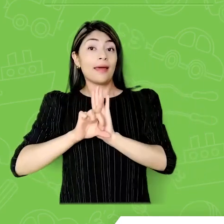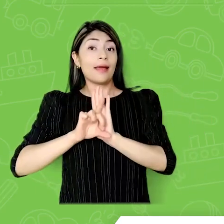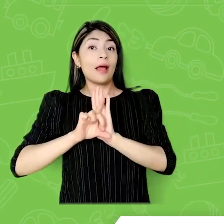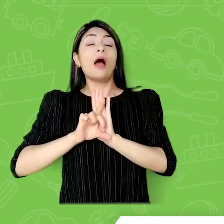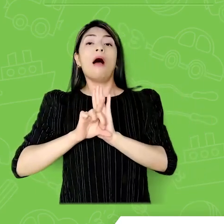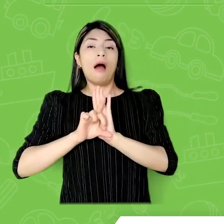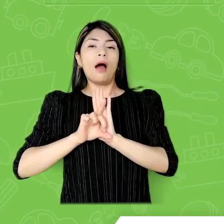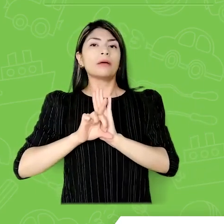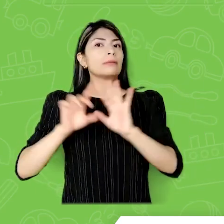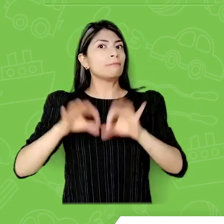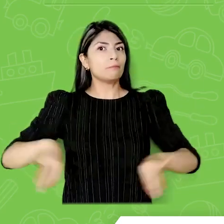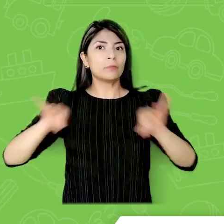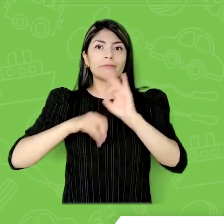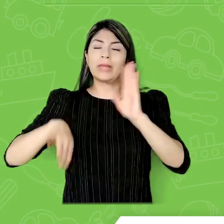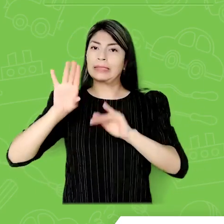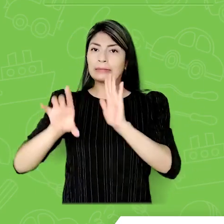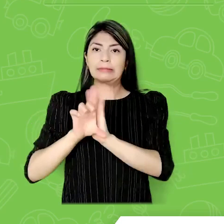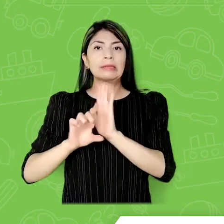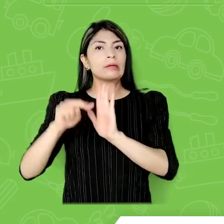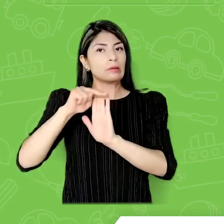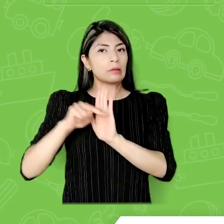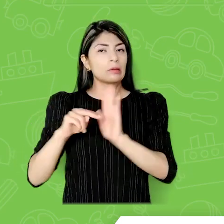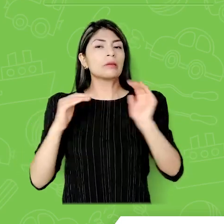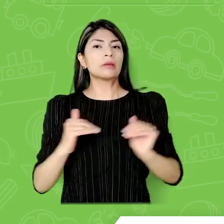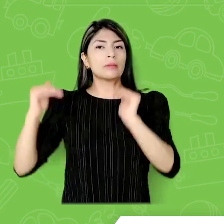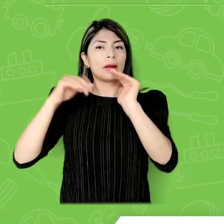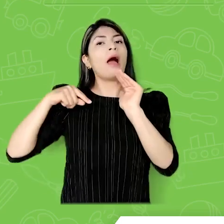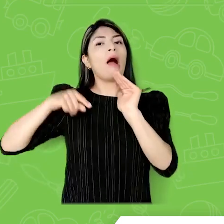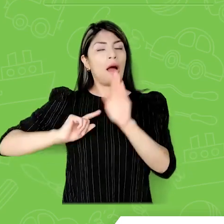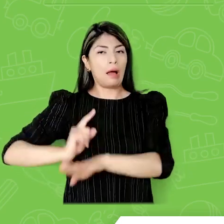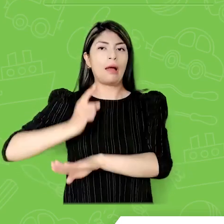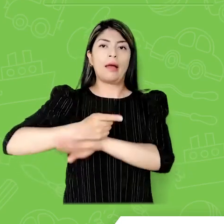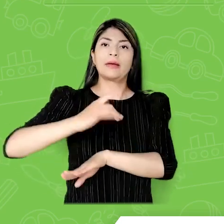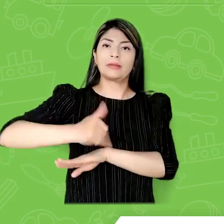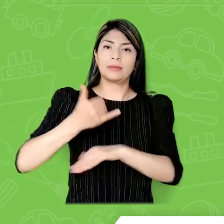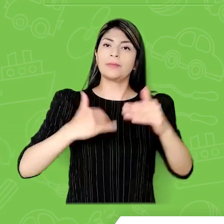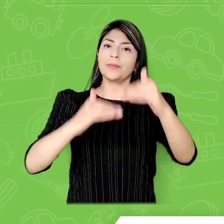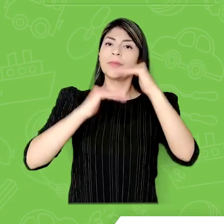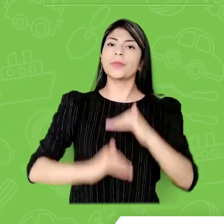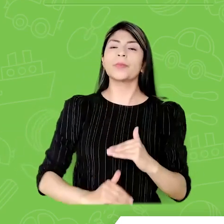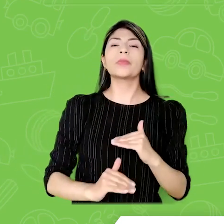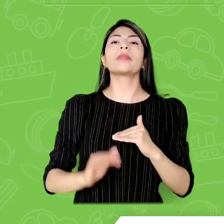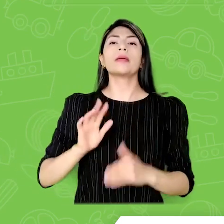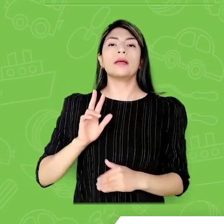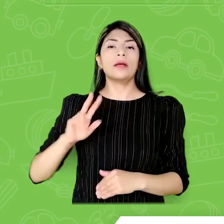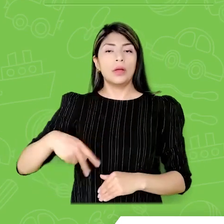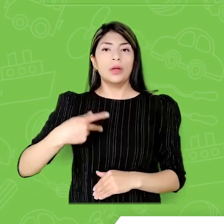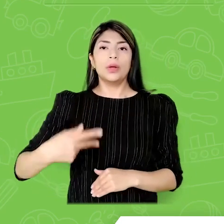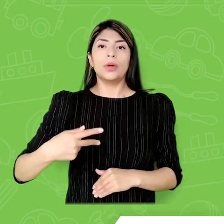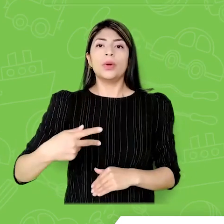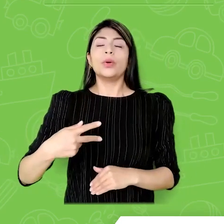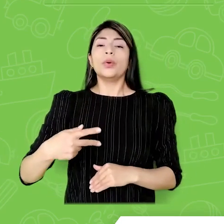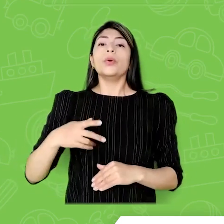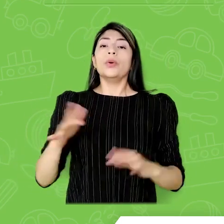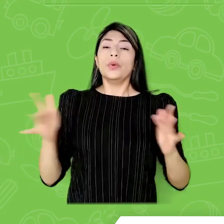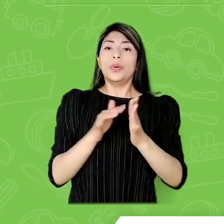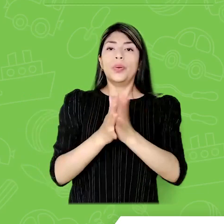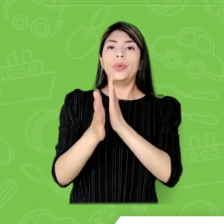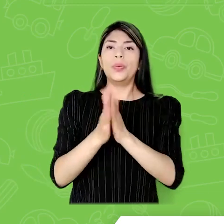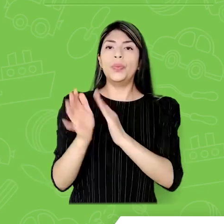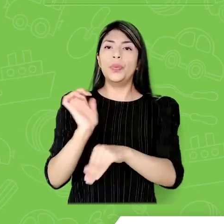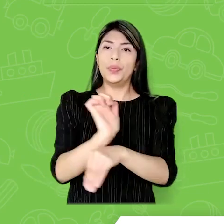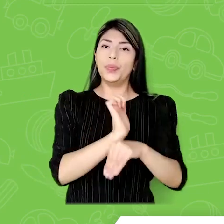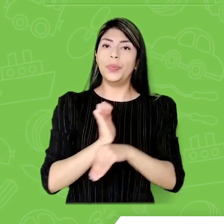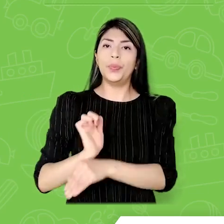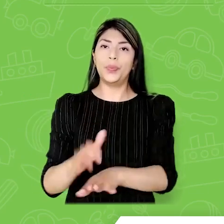Es responsabilidad del representante legal de la entidad pública informar mediante comunicación oficial a la CNSC,